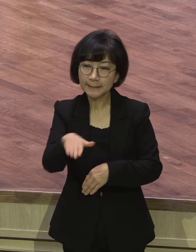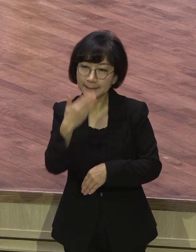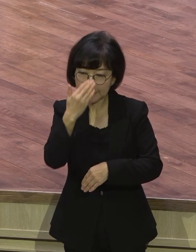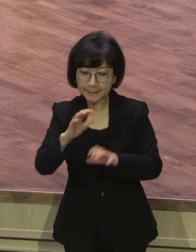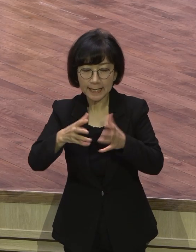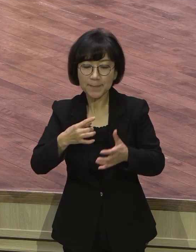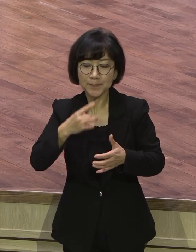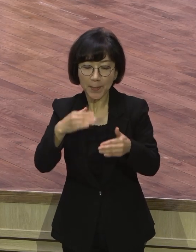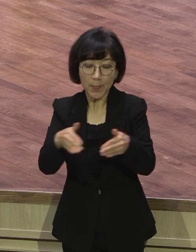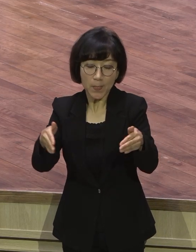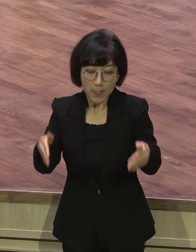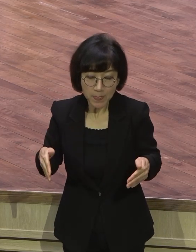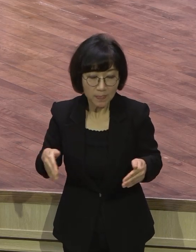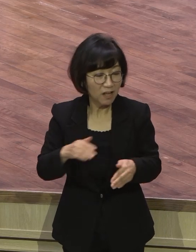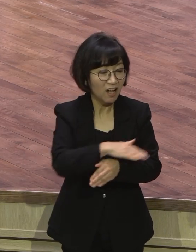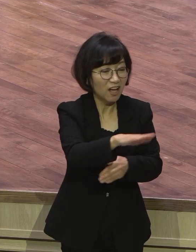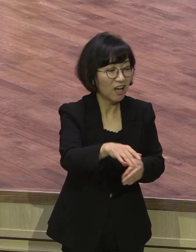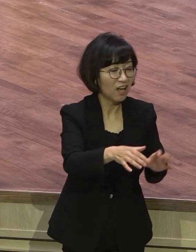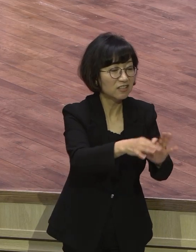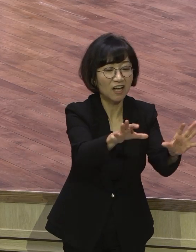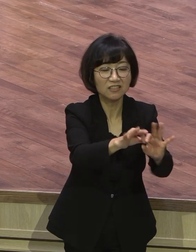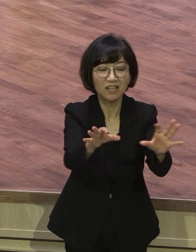나머지 다 인정하네요.